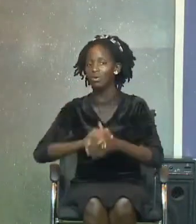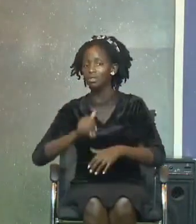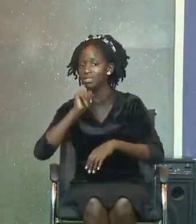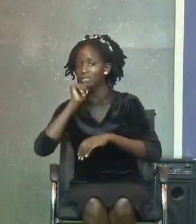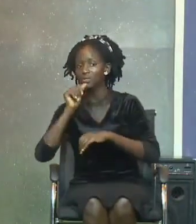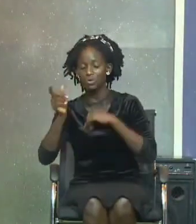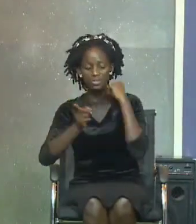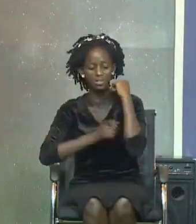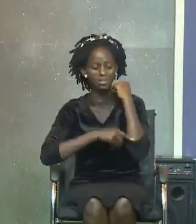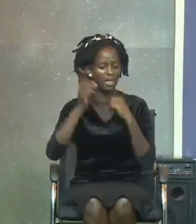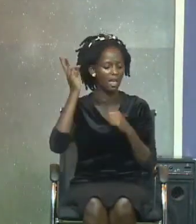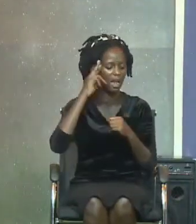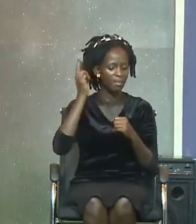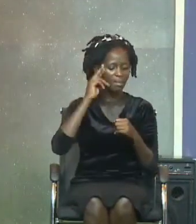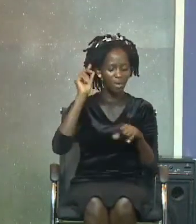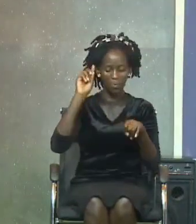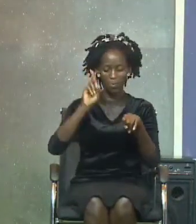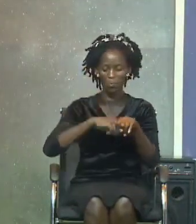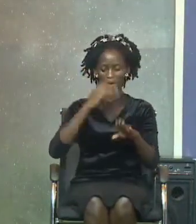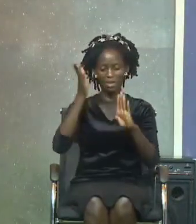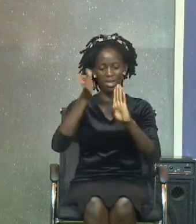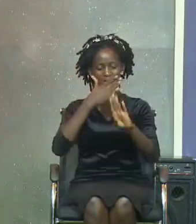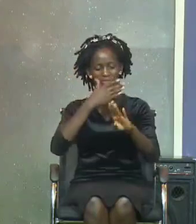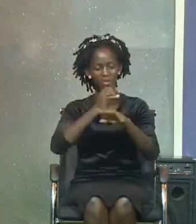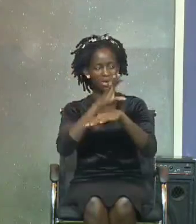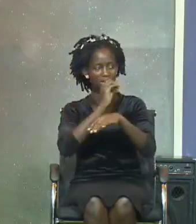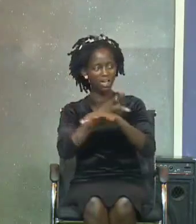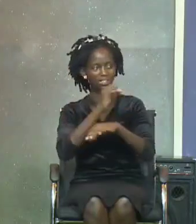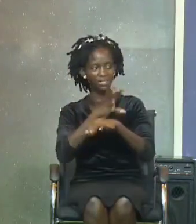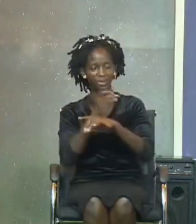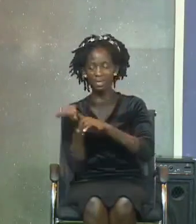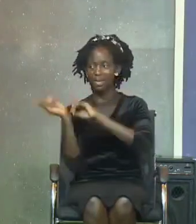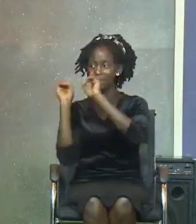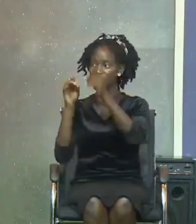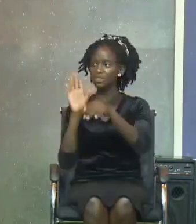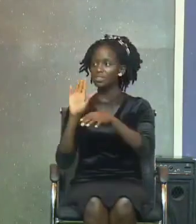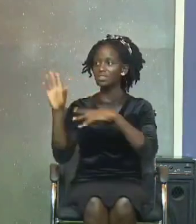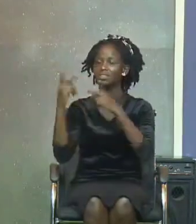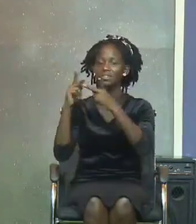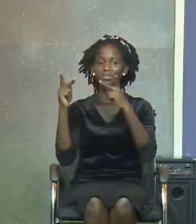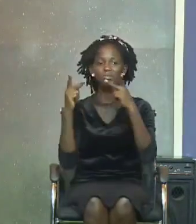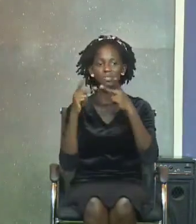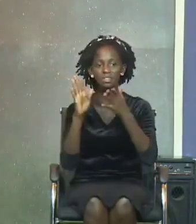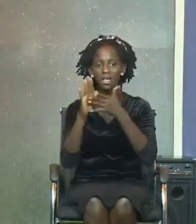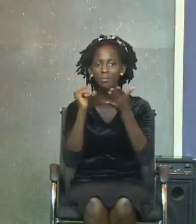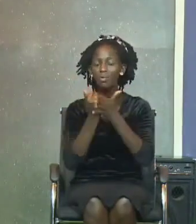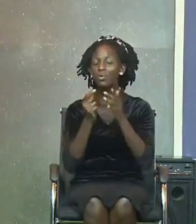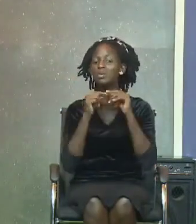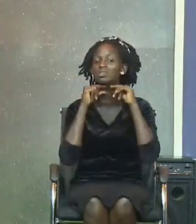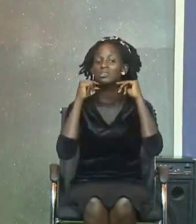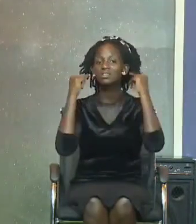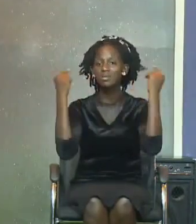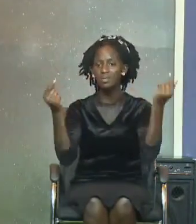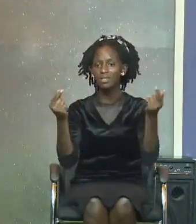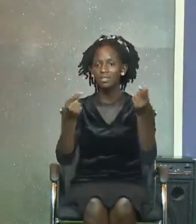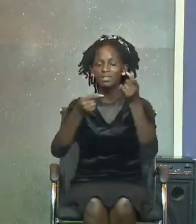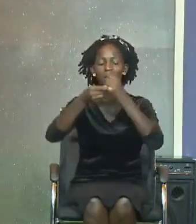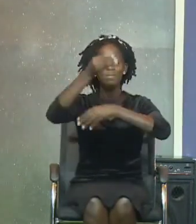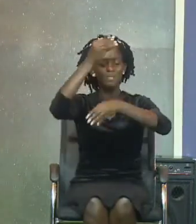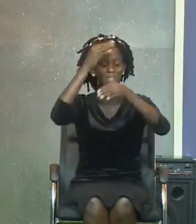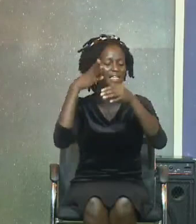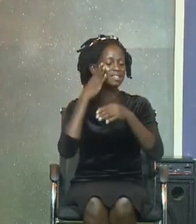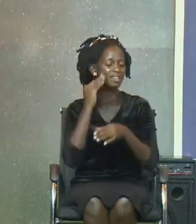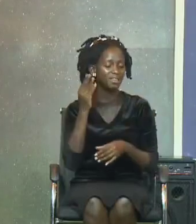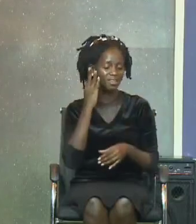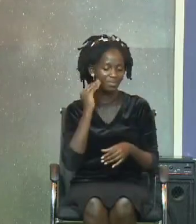we baali bankansolinga. Bandeeta wuwo ssebo. Kubanga musumba ga ate yagasingamu